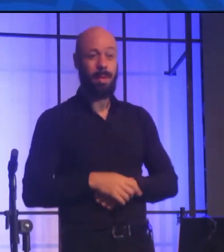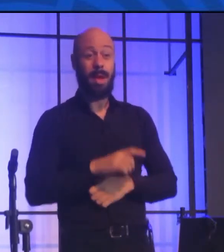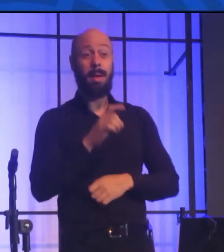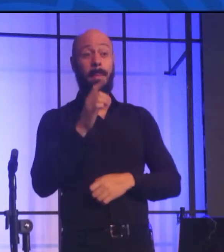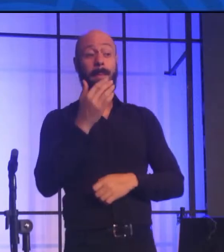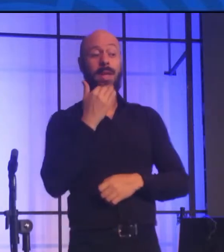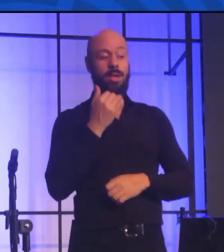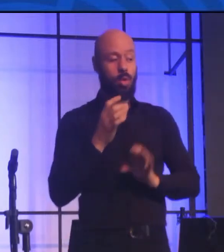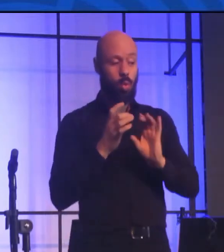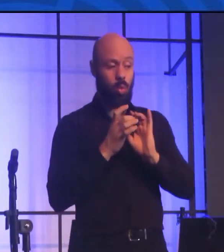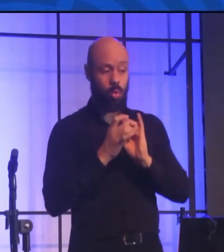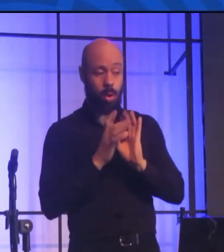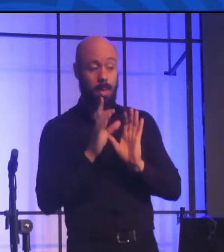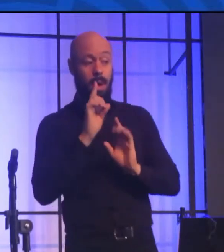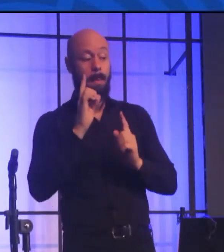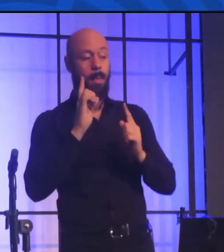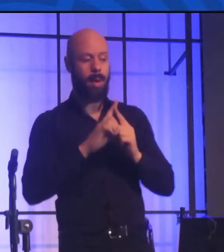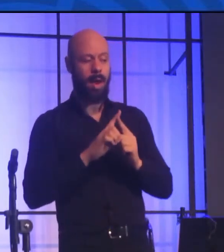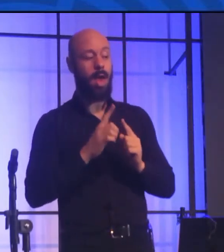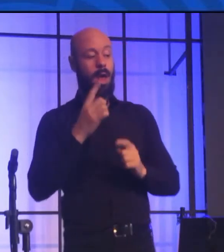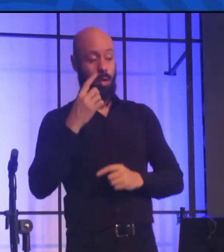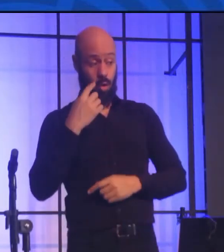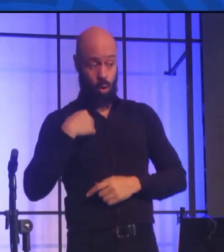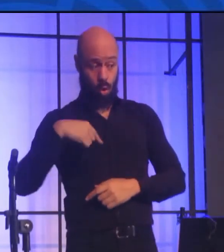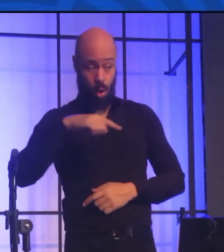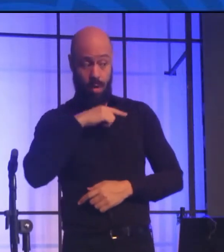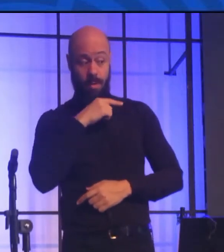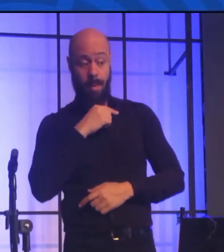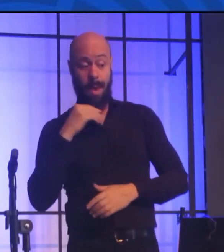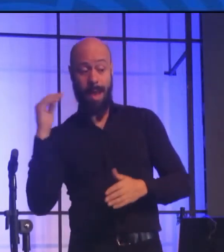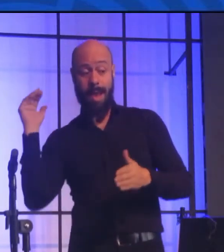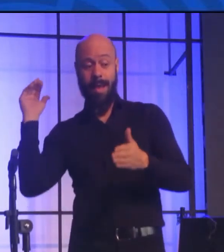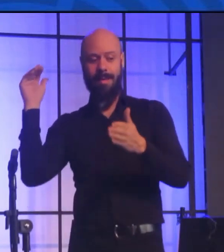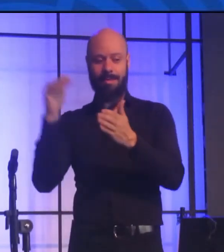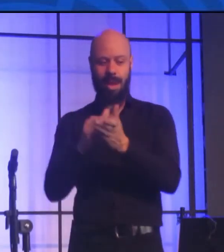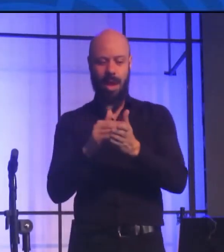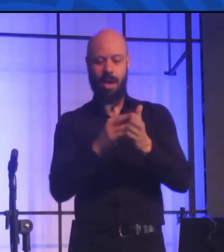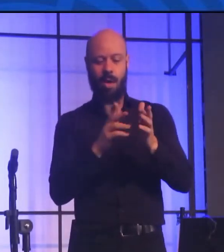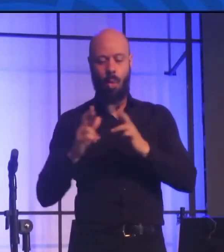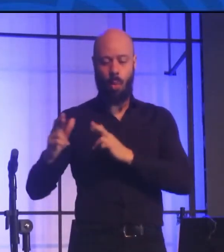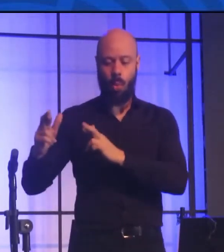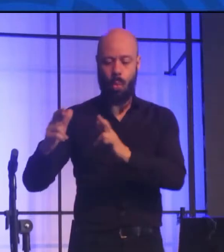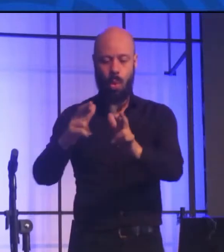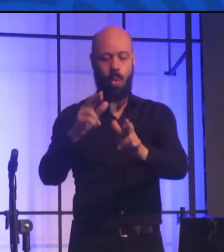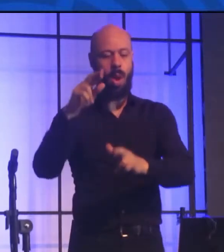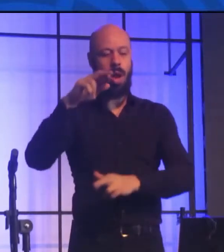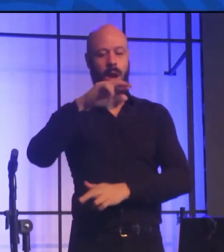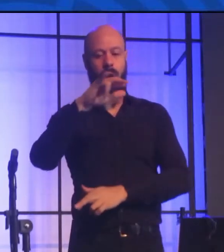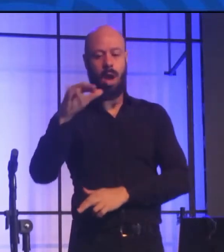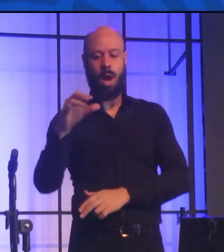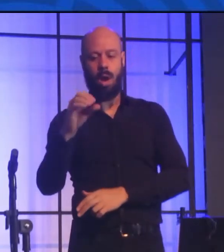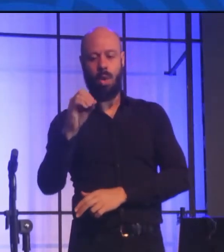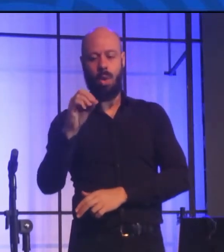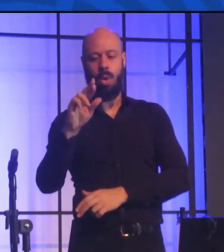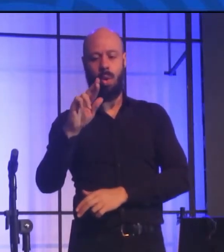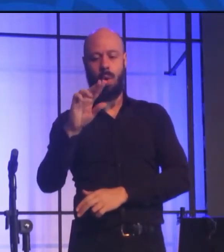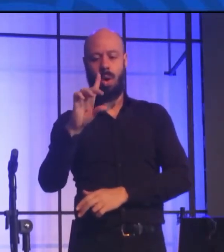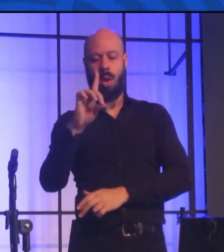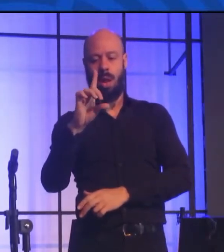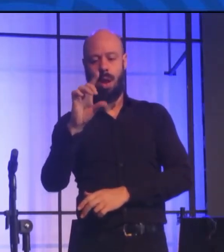Nós vamos até o Jordão. A verdade é que existem pessoas